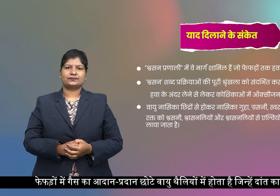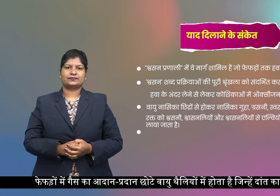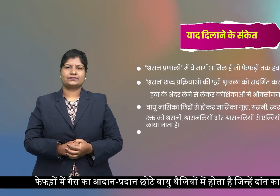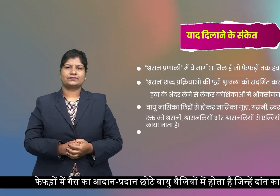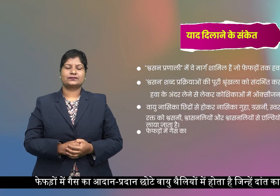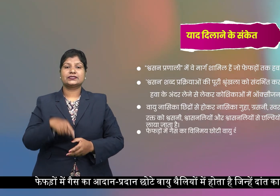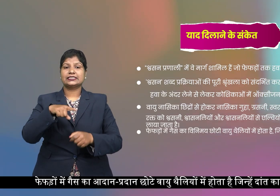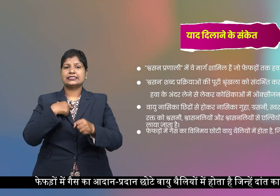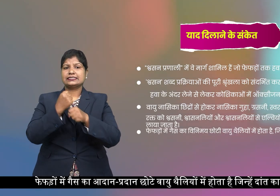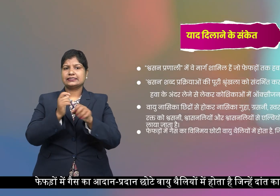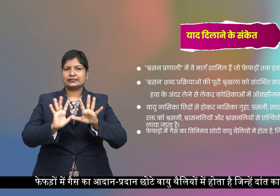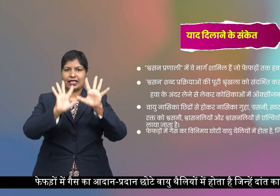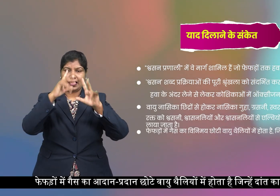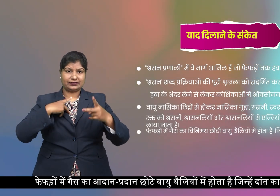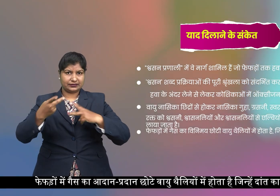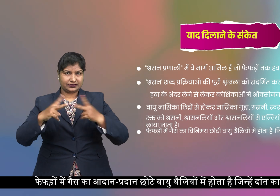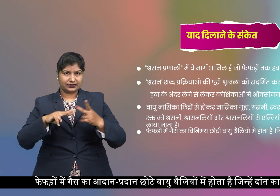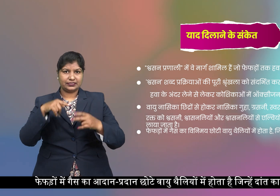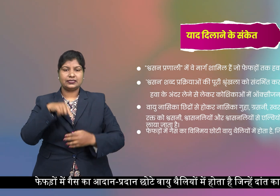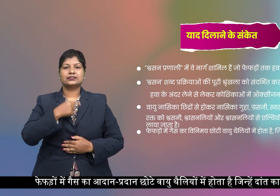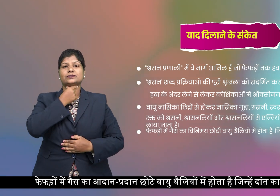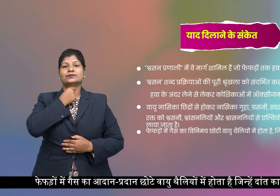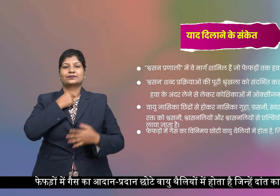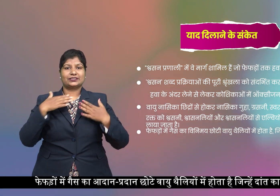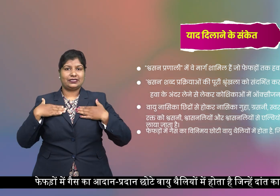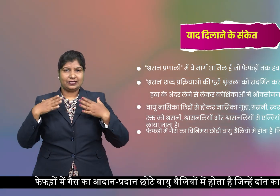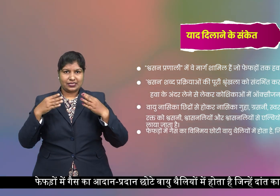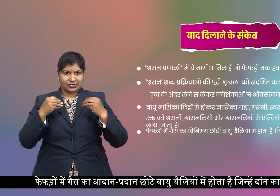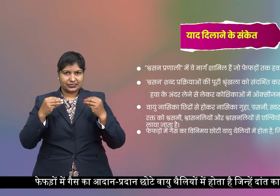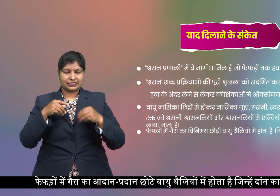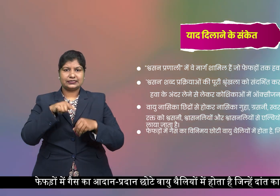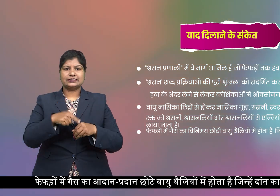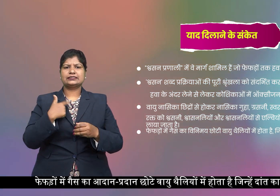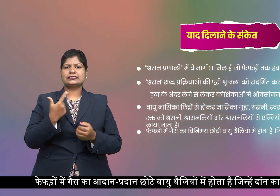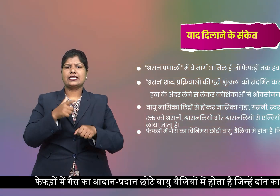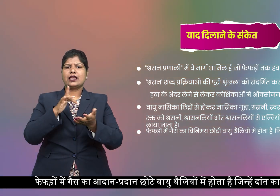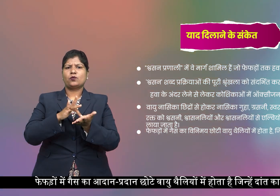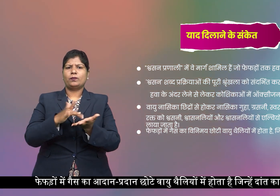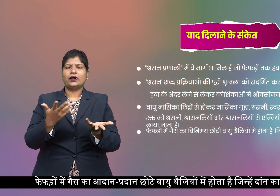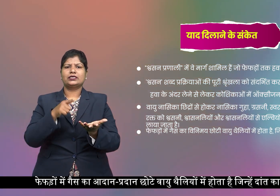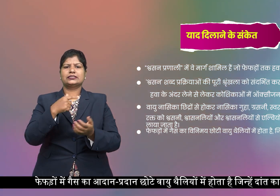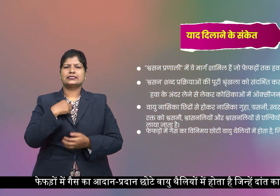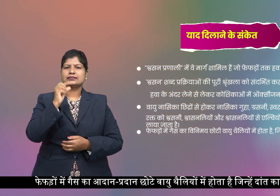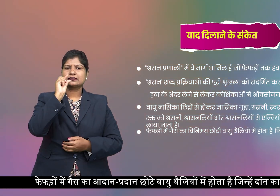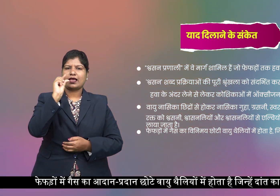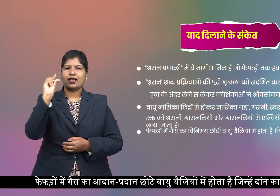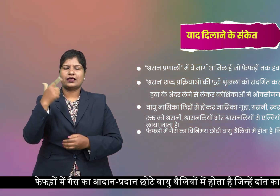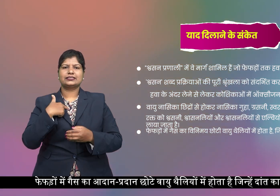फेफड़ों में गैस का आदान प्रदान छोटे वायु थैलियों में होता है, जिन्हें दांत का